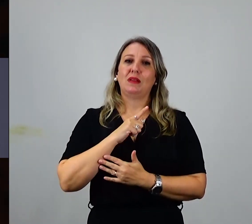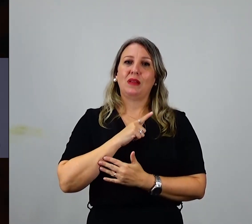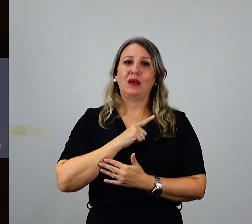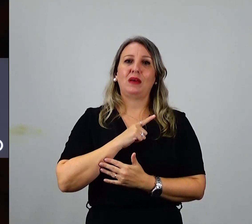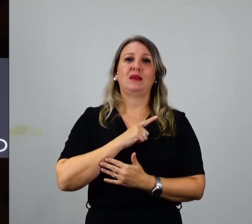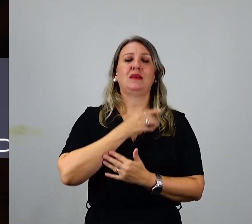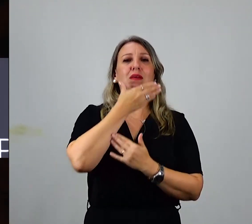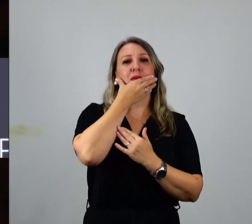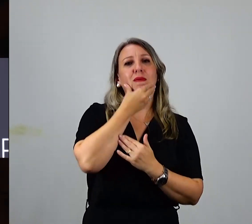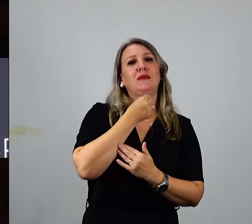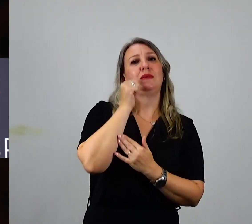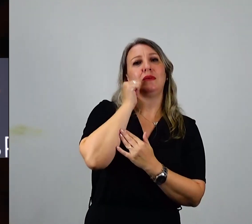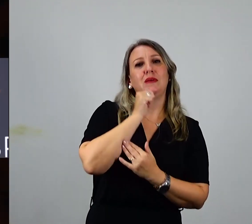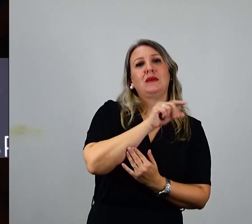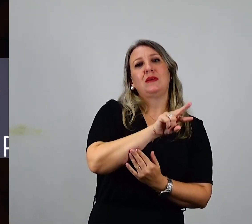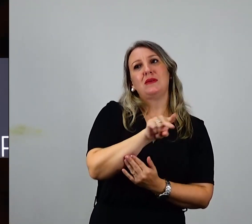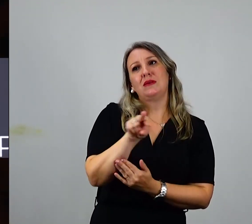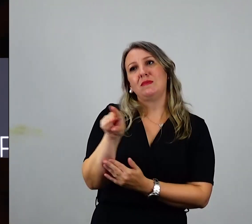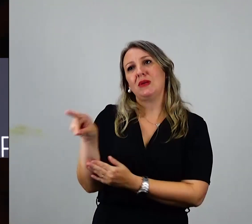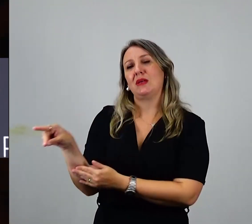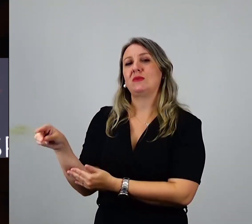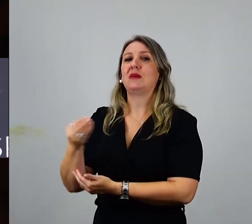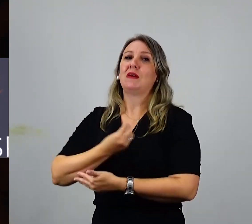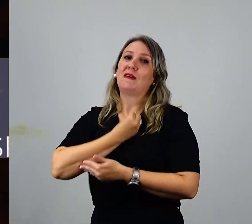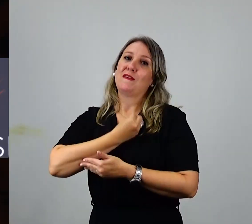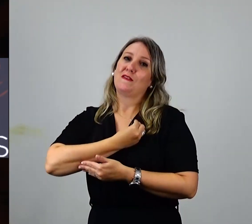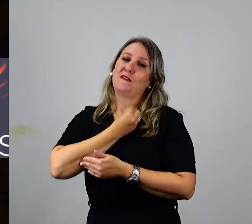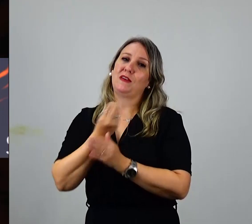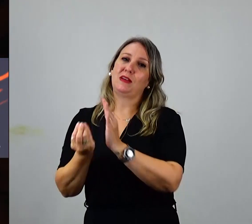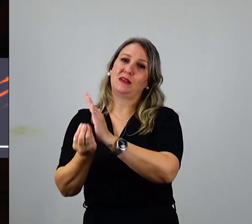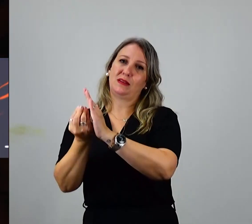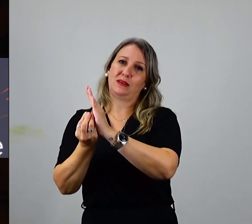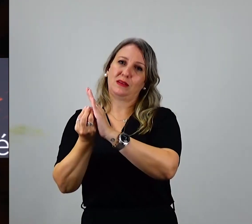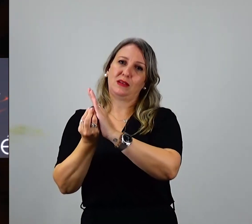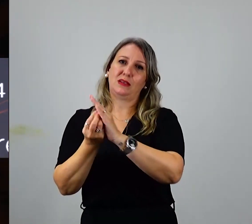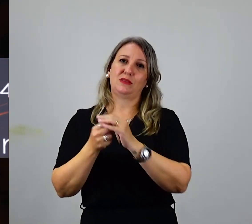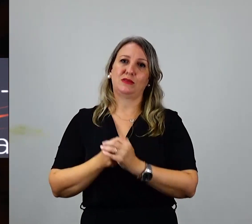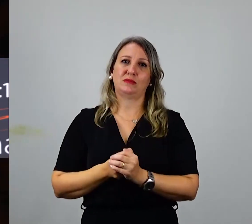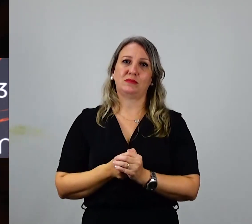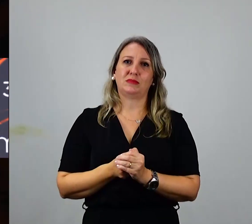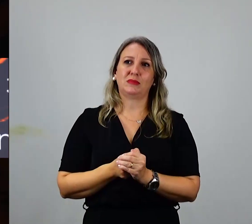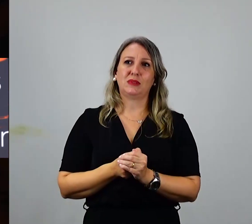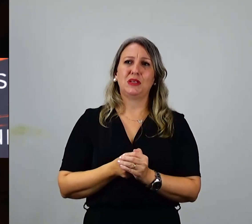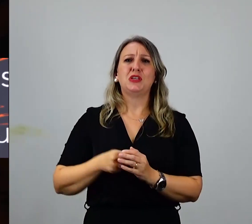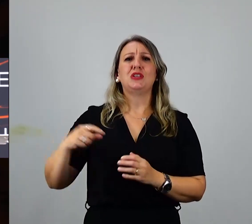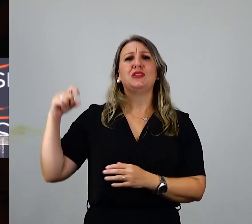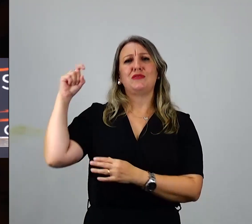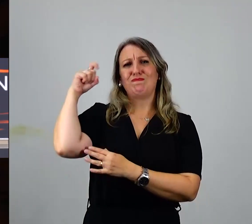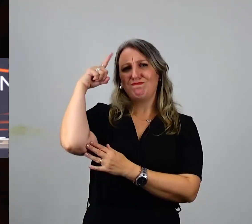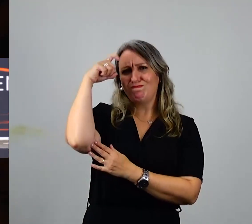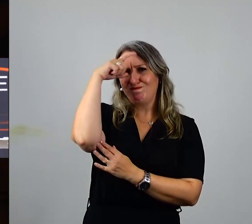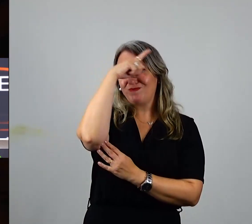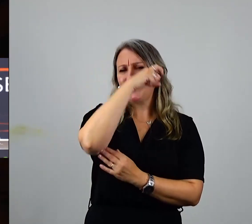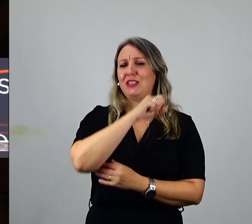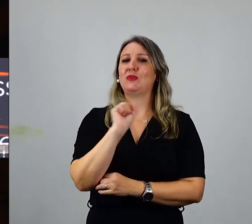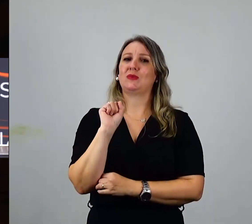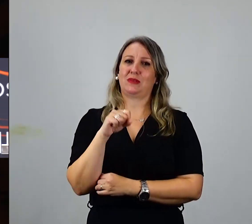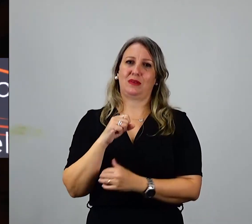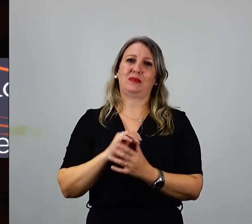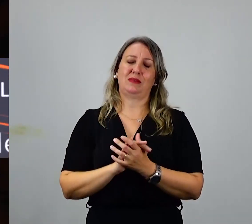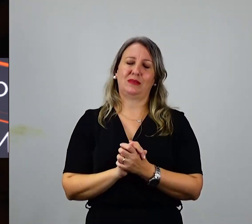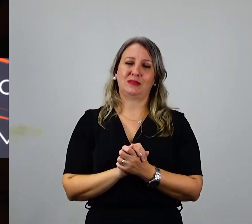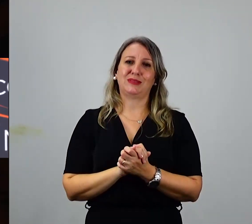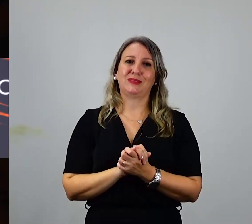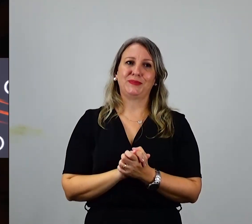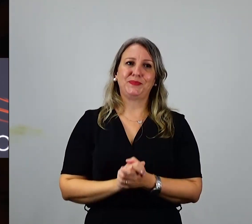Não pense que você está sozinho. Você vai passar por pressão? Vai. Mas pressão iguais às suas acontecem